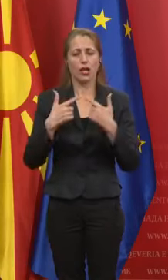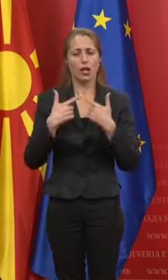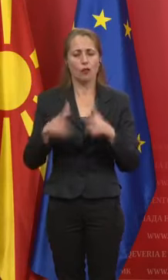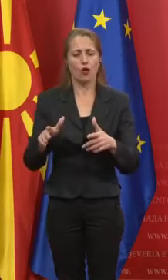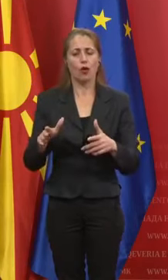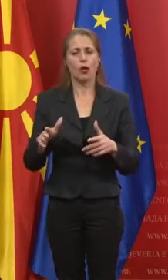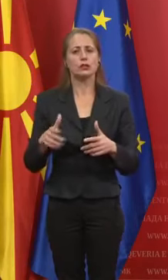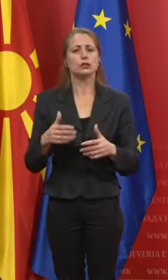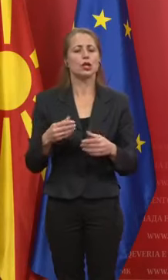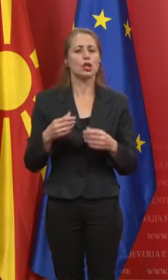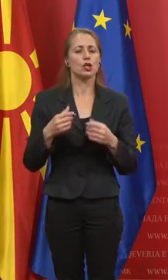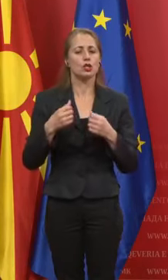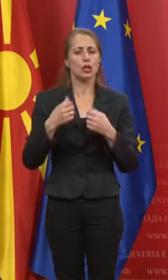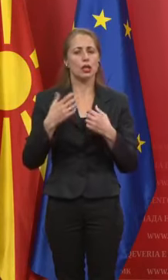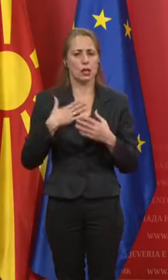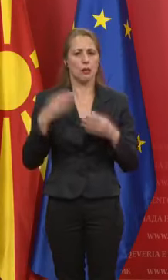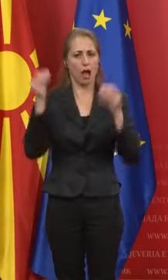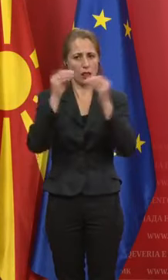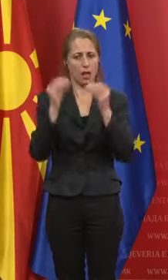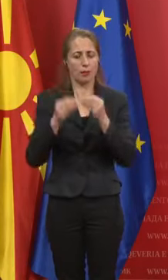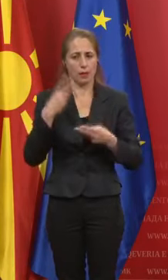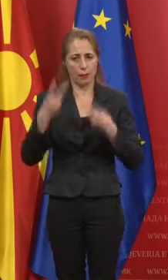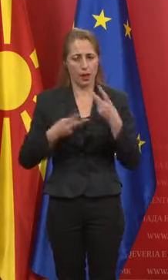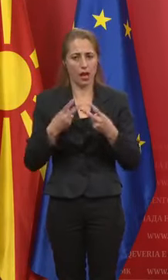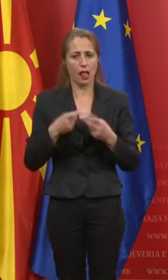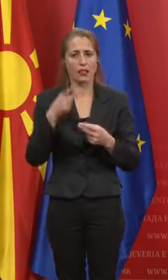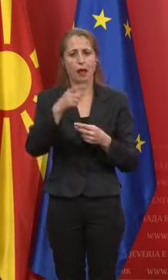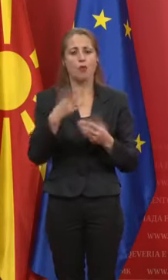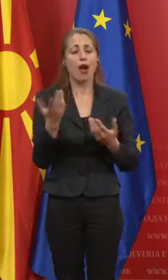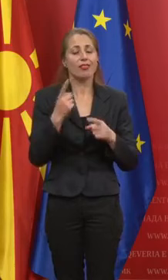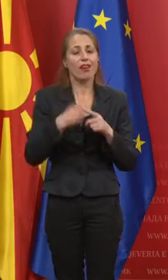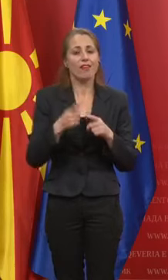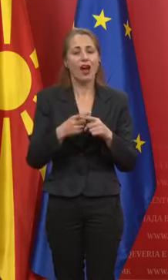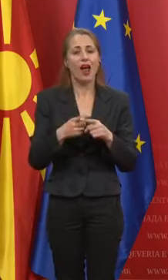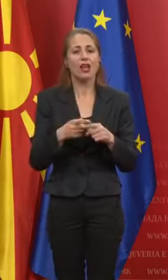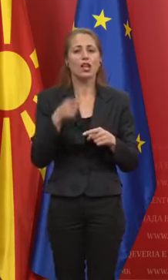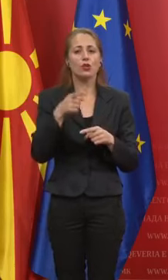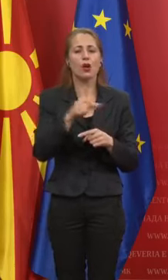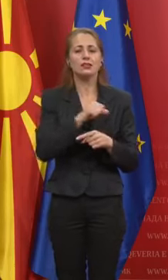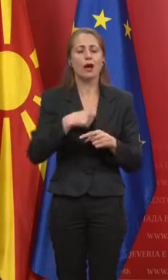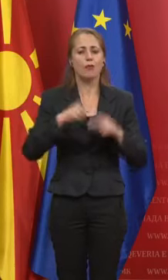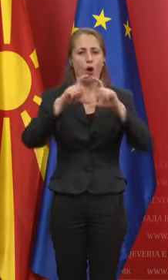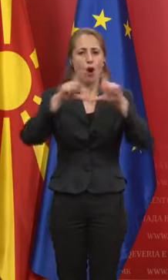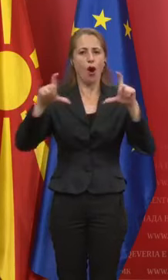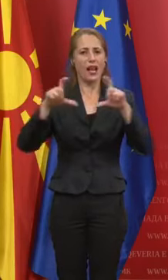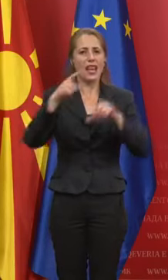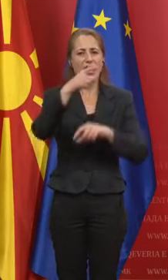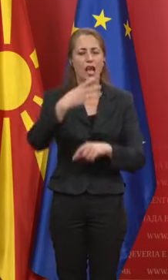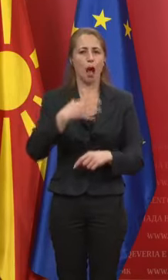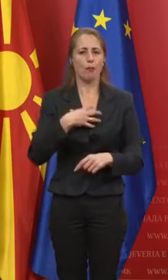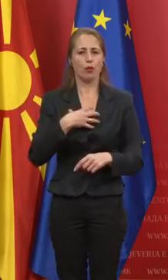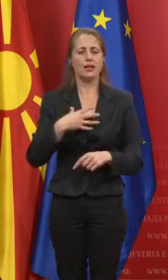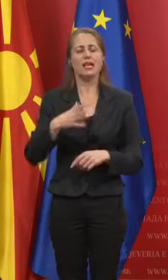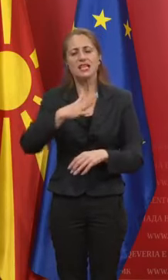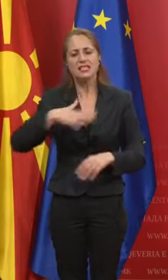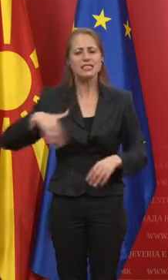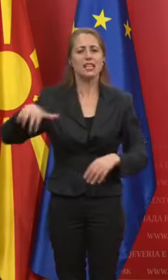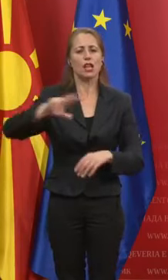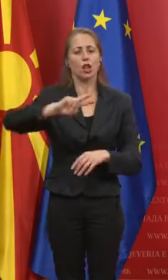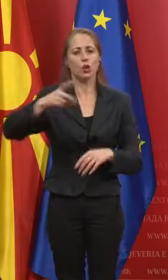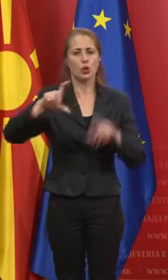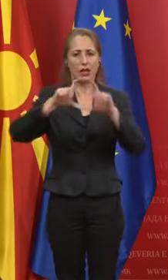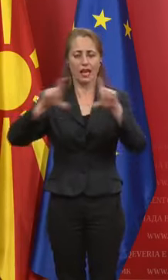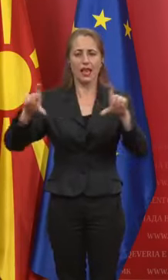дополнителни термини за преглед таму каде што недостасува, а тоа беше само на клиниката за пулмологија. На сите други клиники